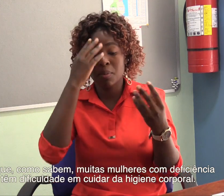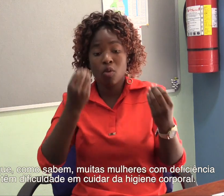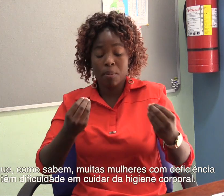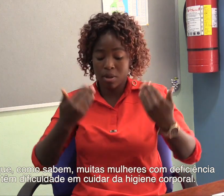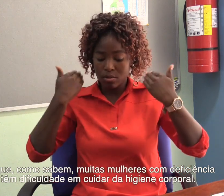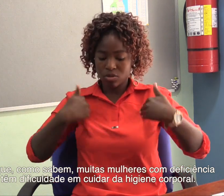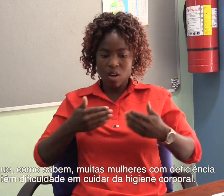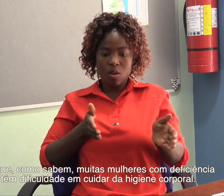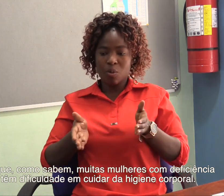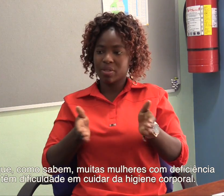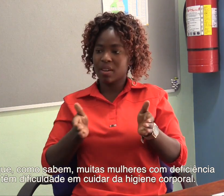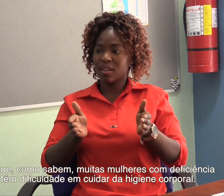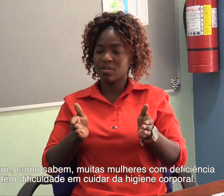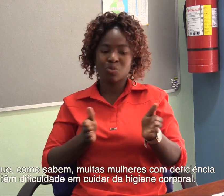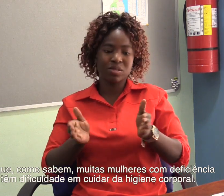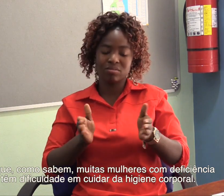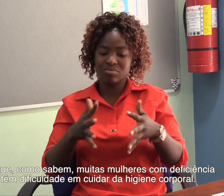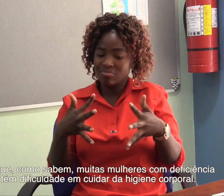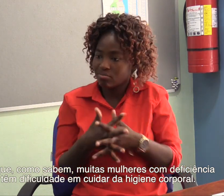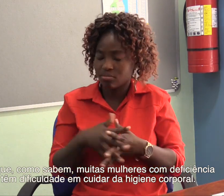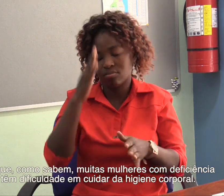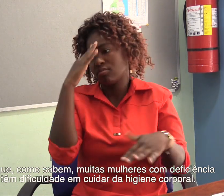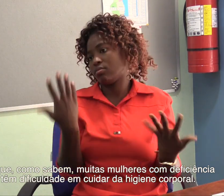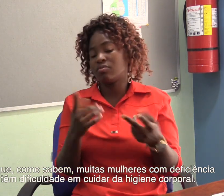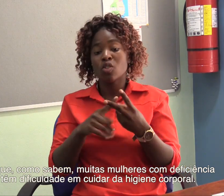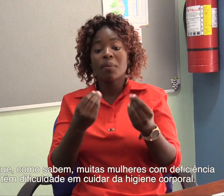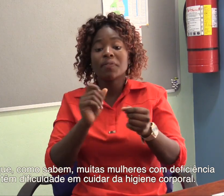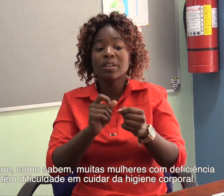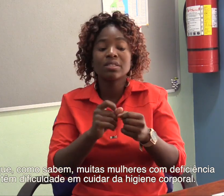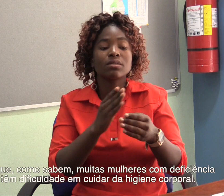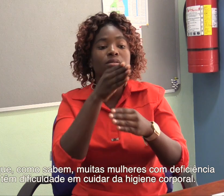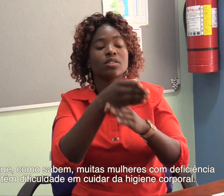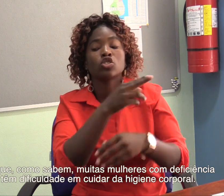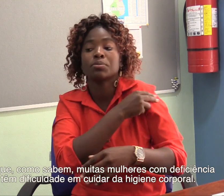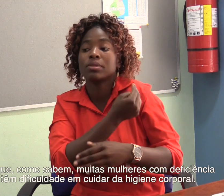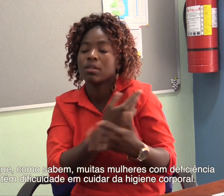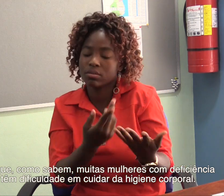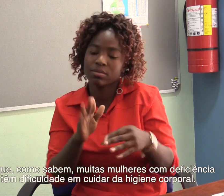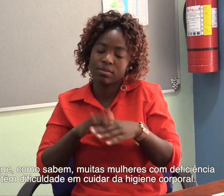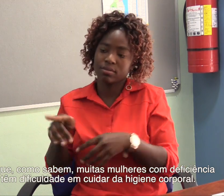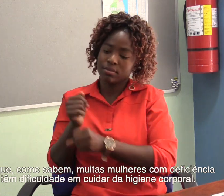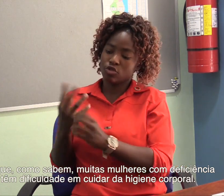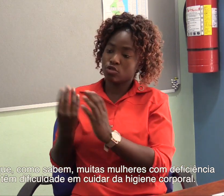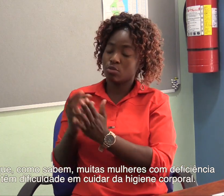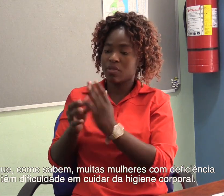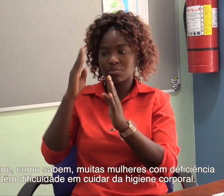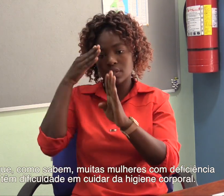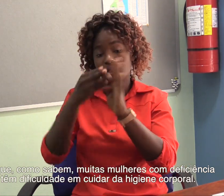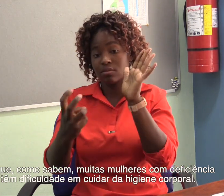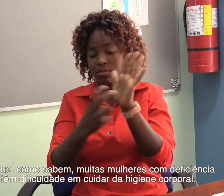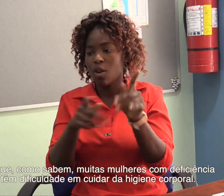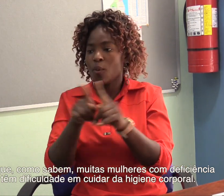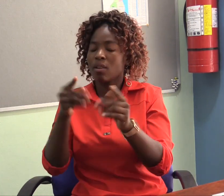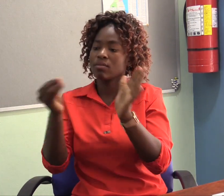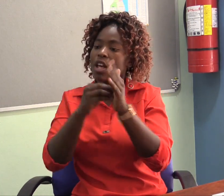como sabem, as mulheres e adolescentes com deficiência têm dificuldades em cuidar da higiene